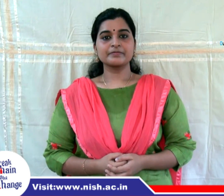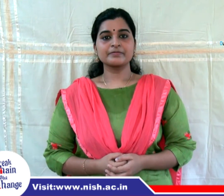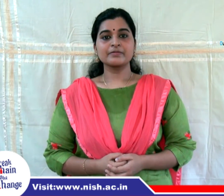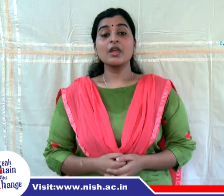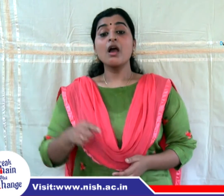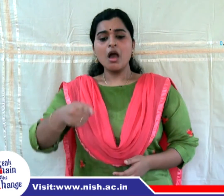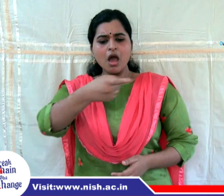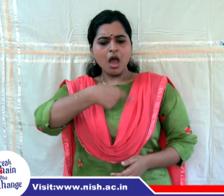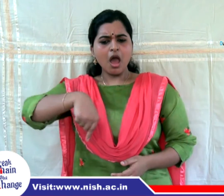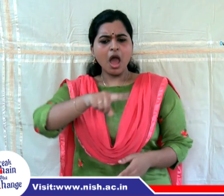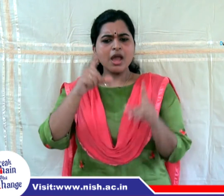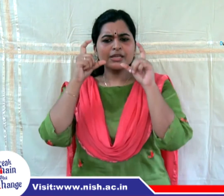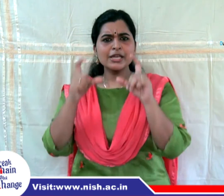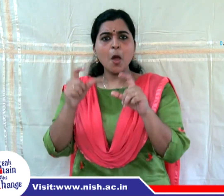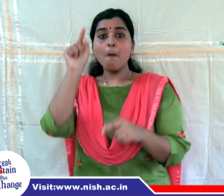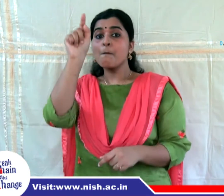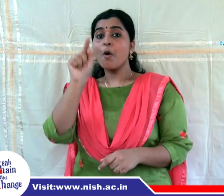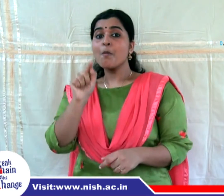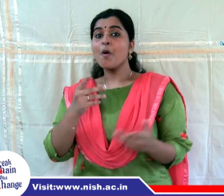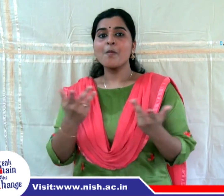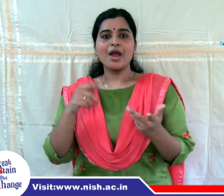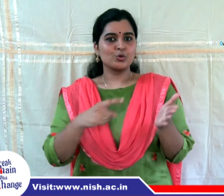അതിനായി നാം ശ്രദ്ധിക്കേണ്ട പ്രധാന കാര്യങ്ങൾ എന്തൊക്കെയെന്ന് നോക്കാം.